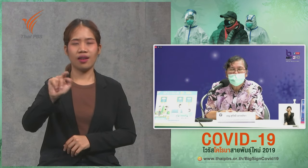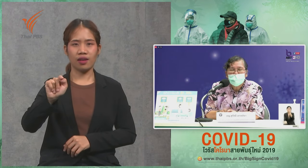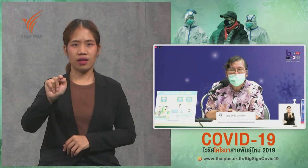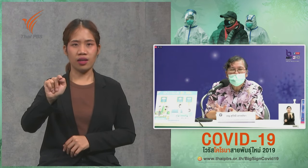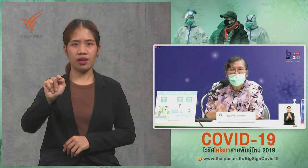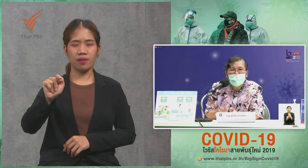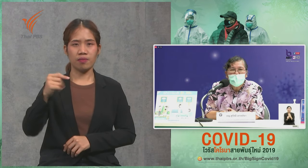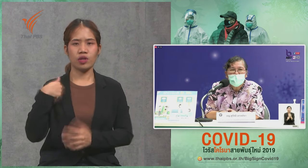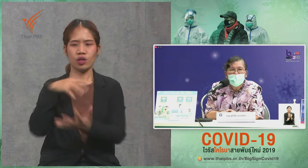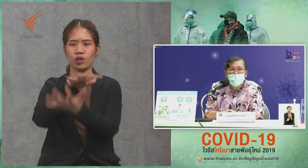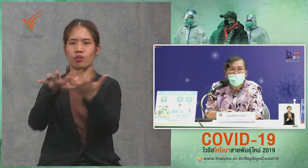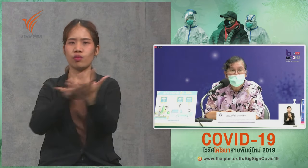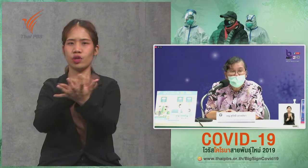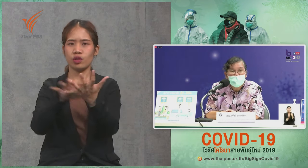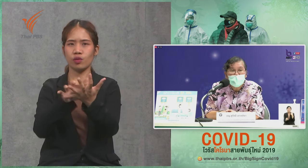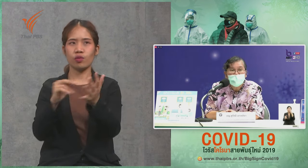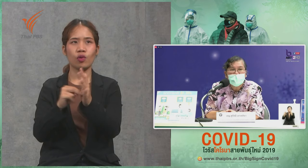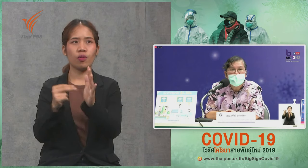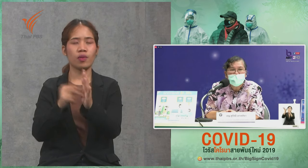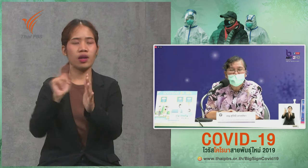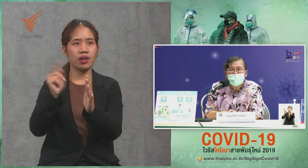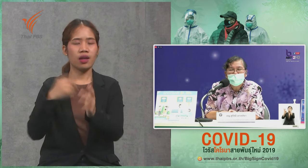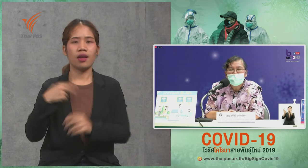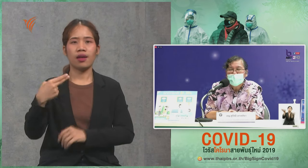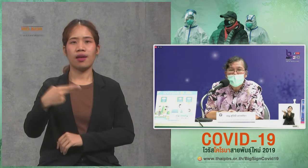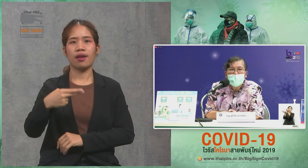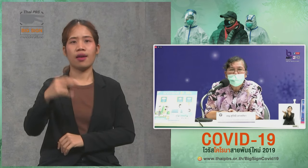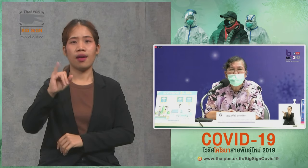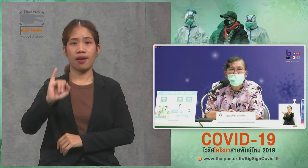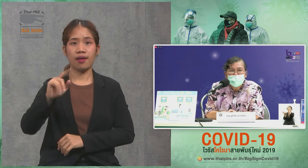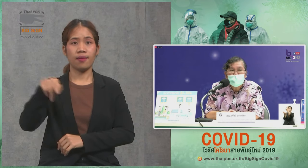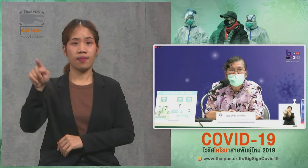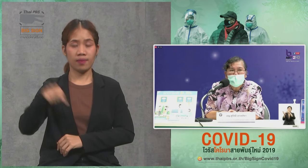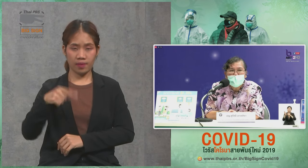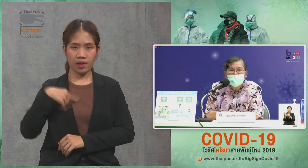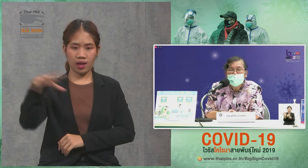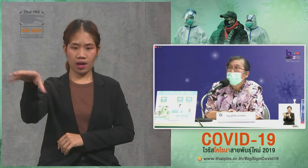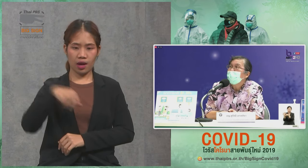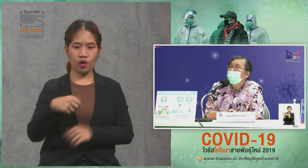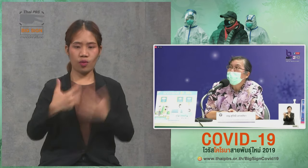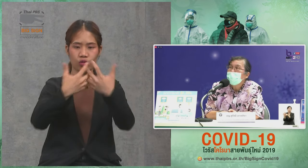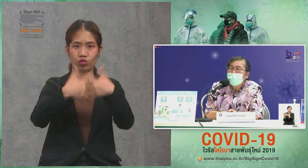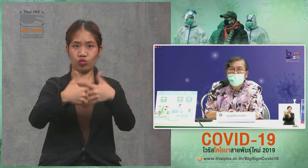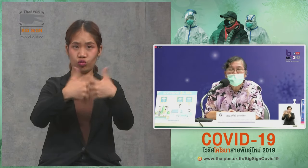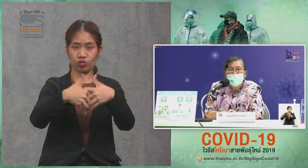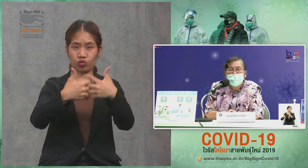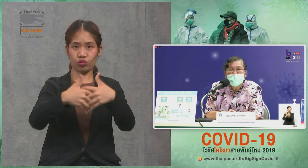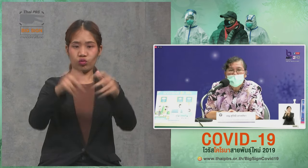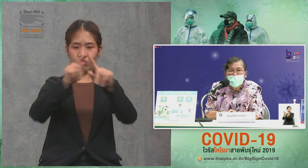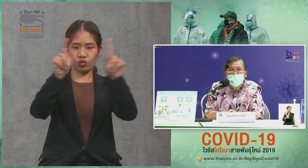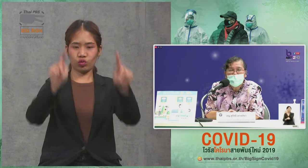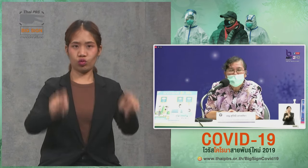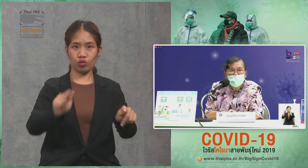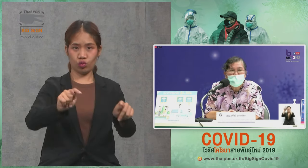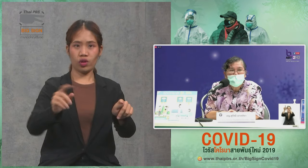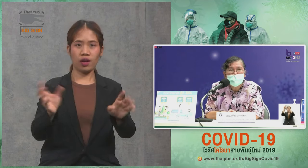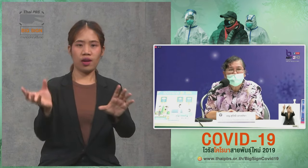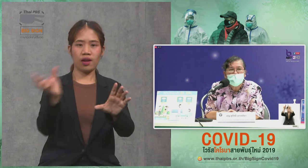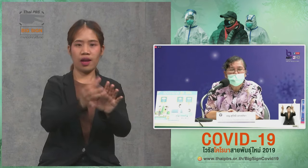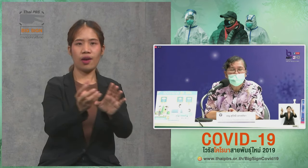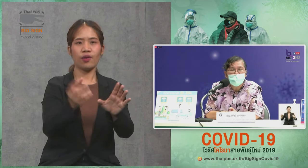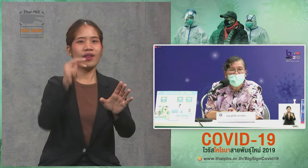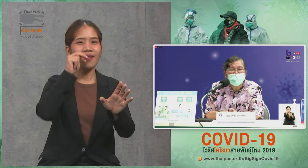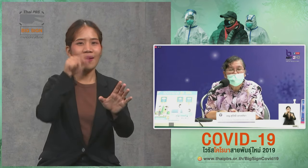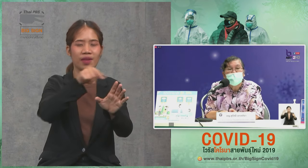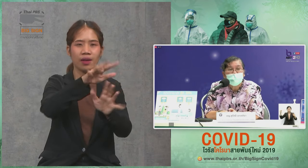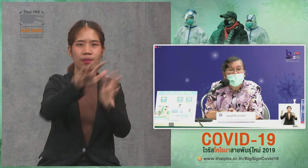ที่คือละอองของไฮโดรเจนเปอร์ออกไซด์เนี่ยเอาไว้ฆ่าเชื้อในตู้อยู่แล้วเราก็เลยลองใช้ไอวิธีนี้เนื่